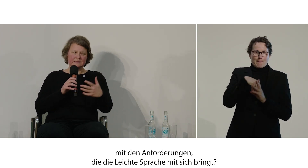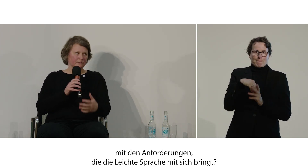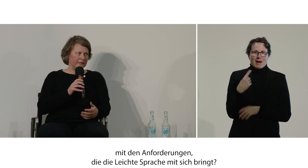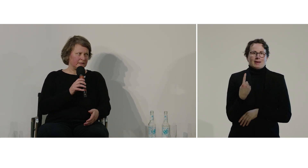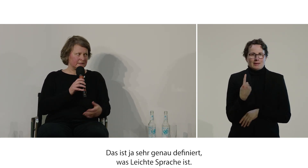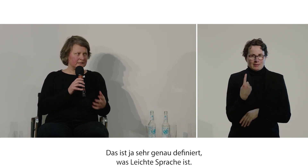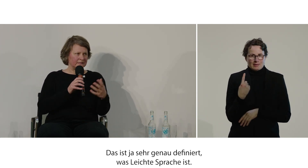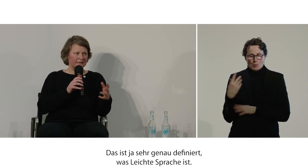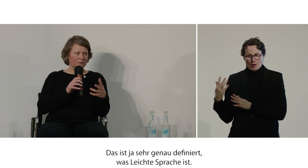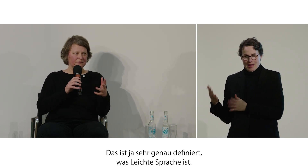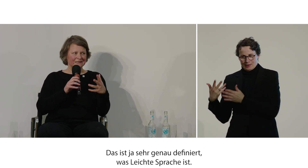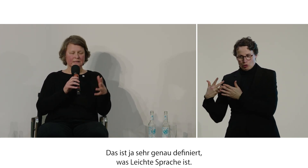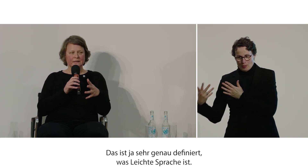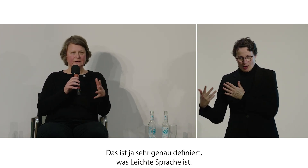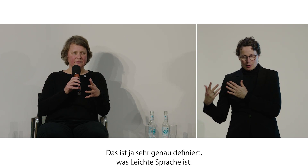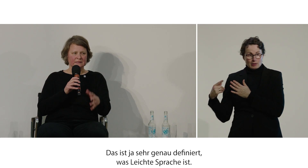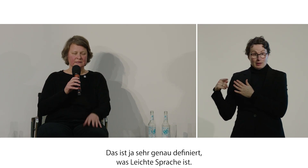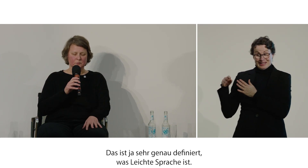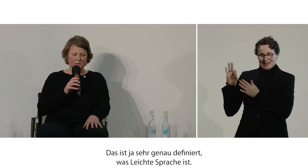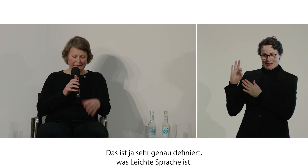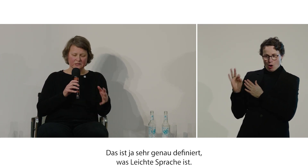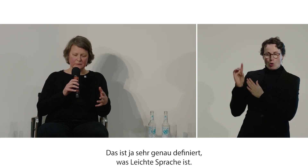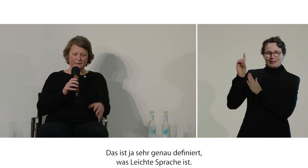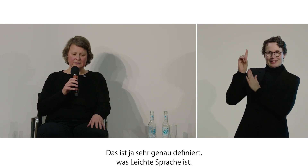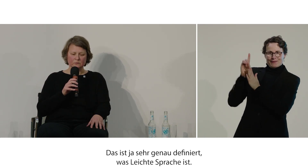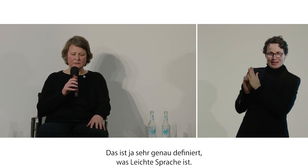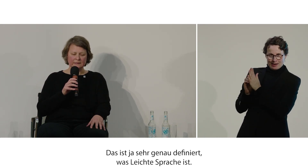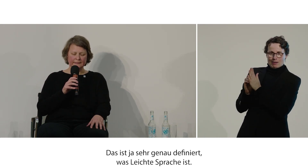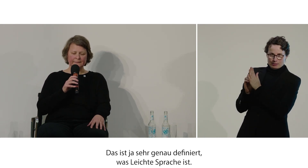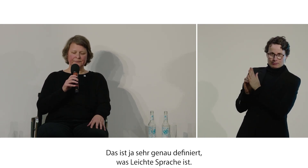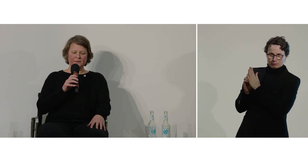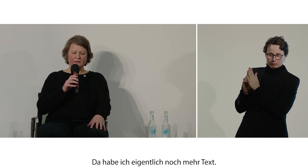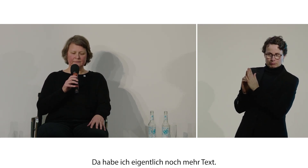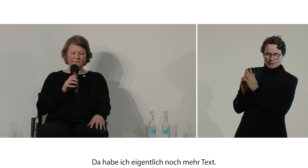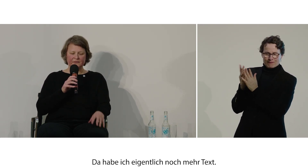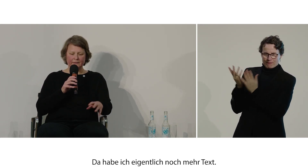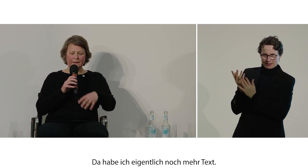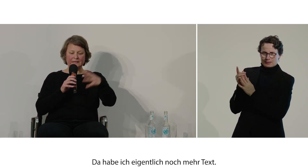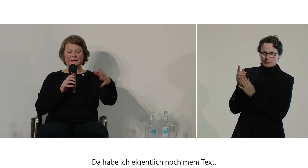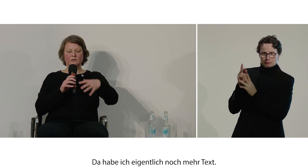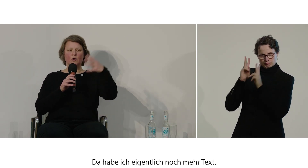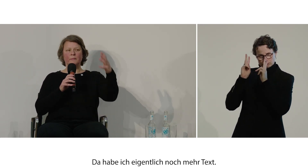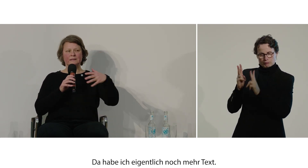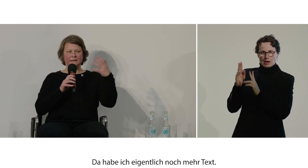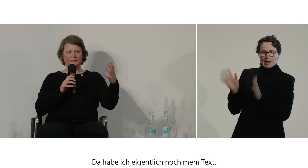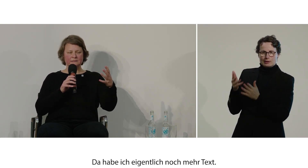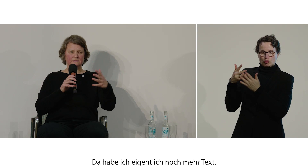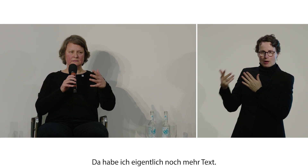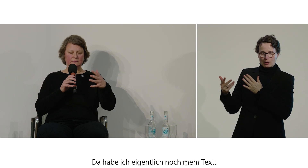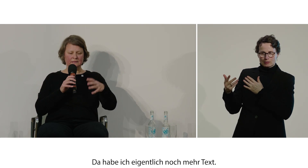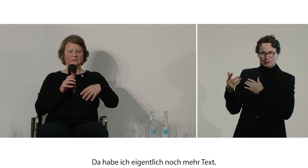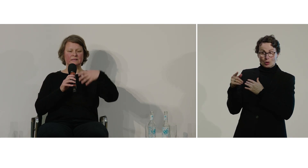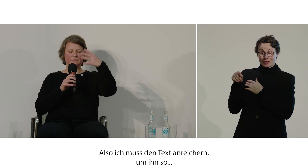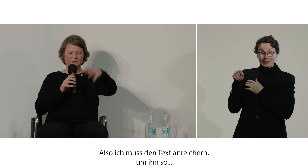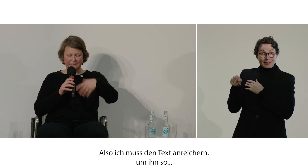mit sich bringt. Das ist ja sehr genau definiert eigentlich, was leichte Sprache ist und da habe ich eigentlich noch mehr Text,